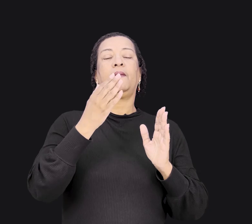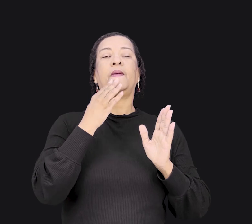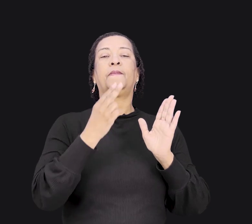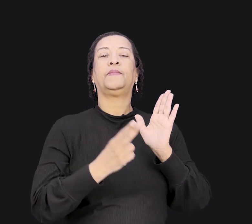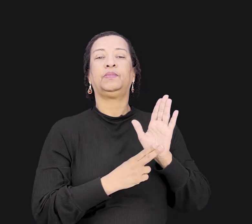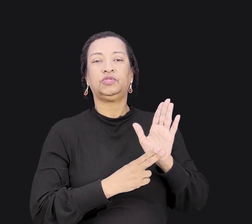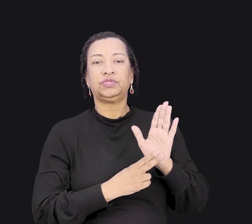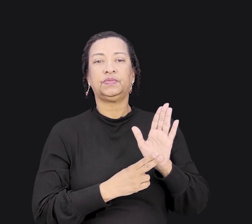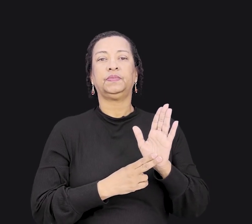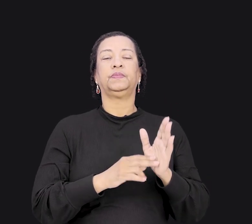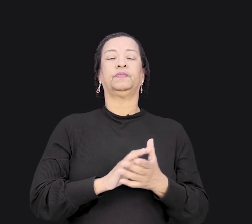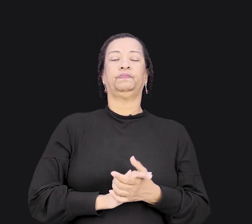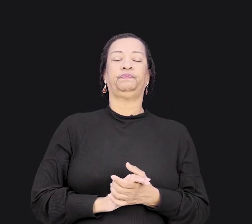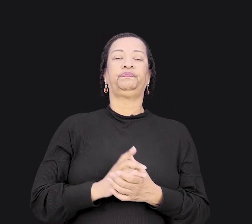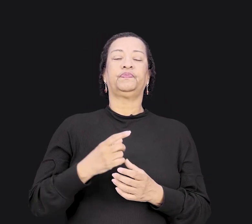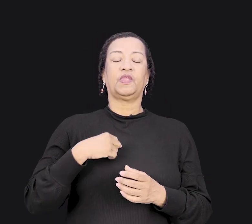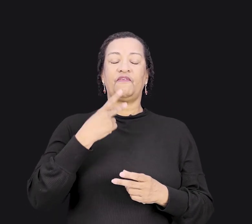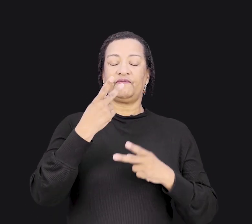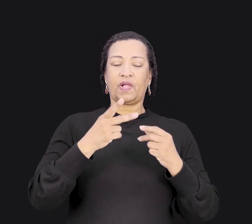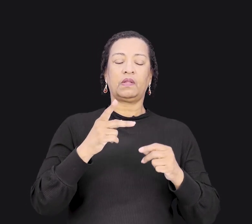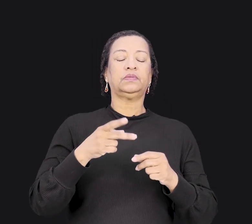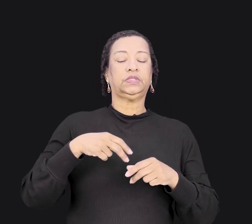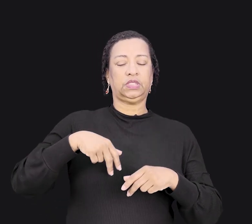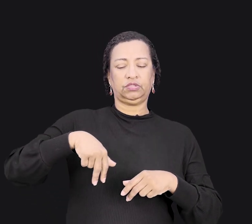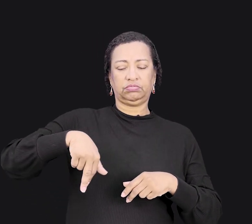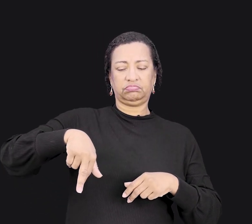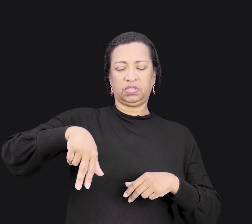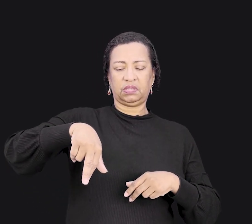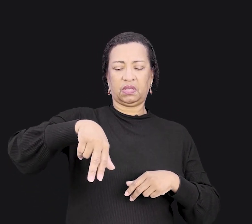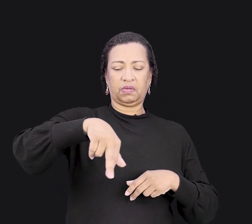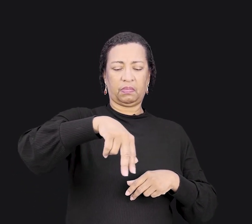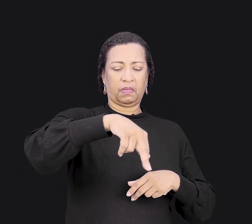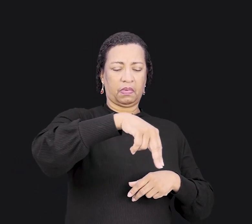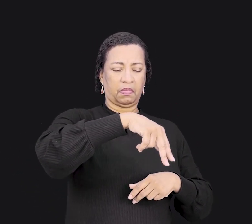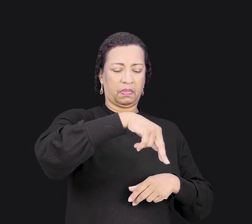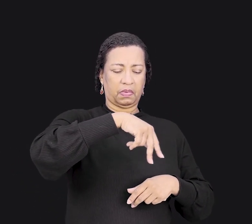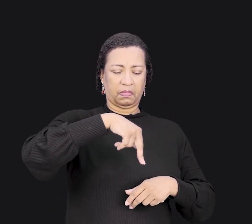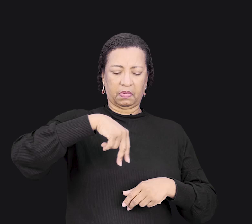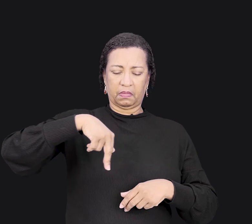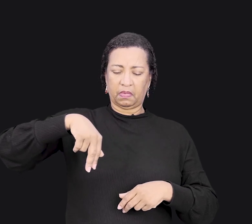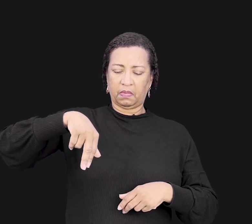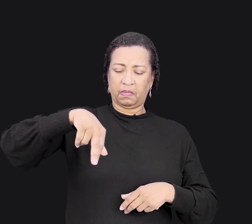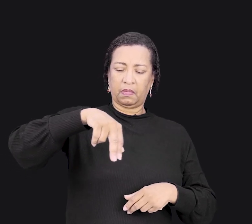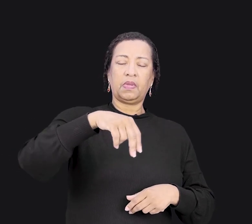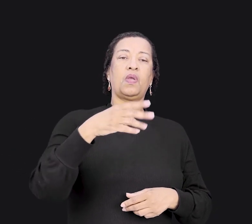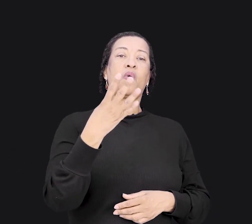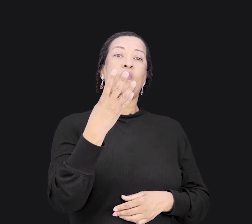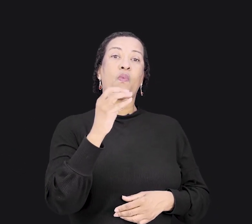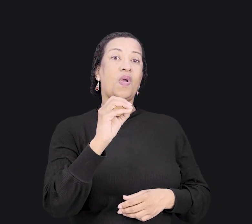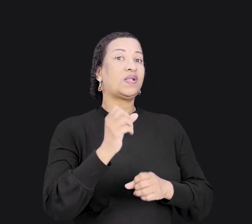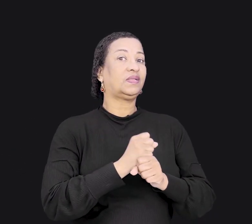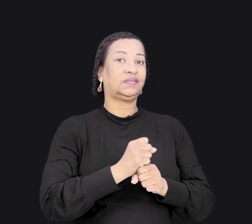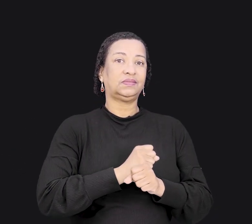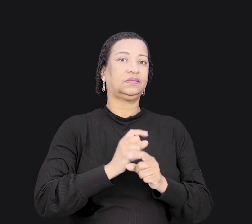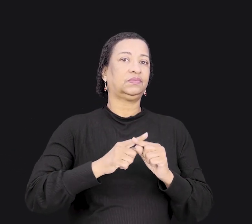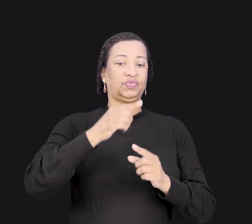eles andaram em círculos durante 40 anos. Eles não tiveram fé para entrar na terra